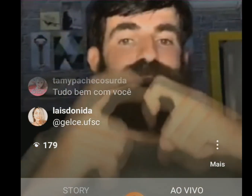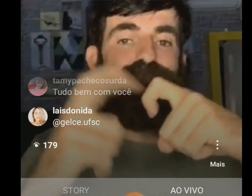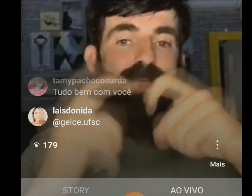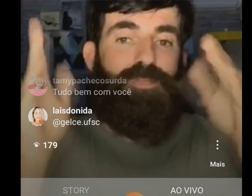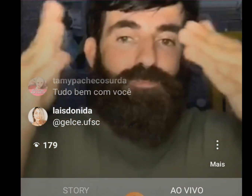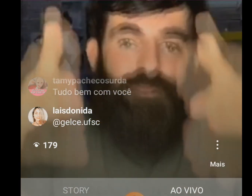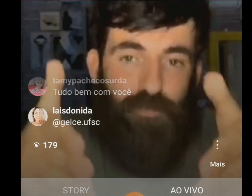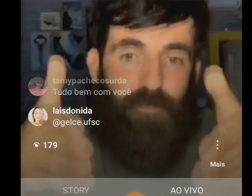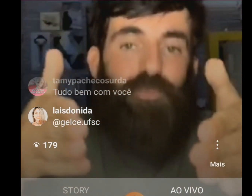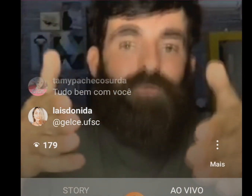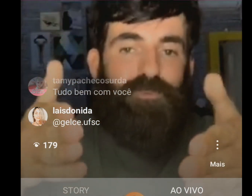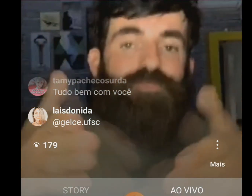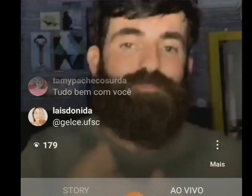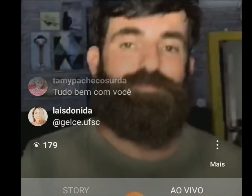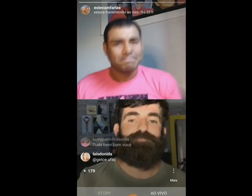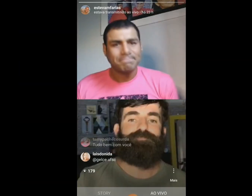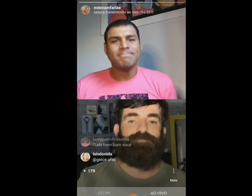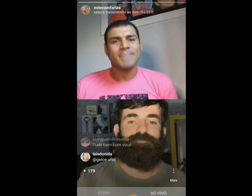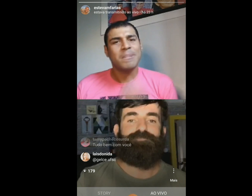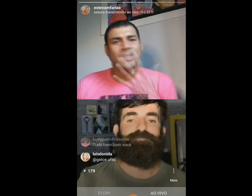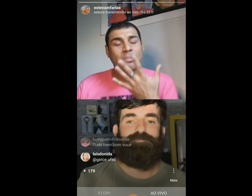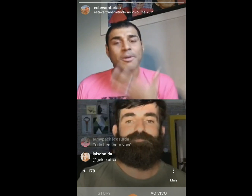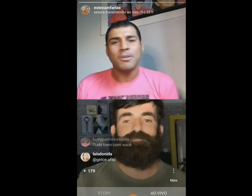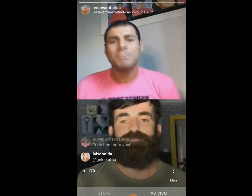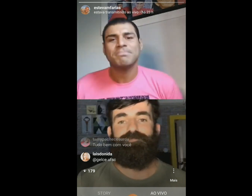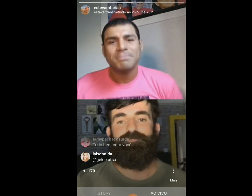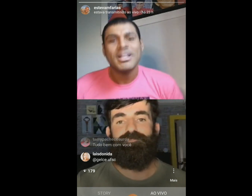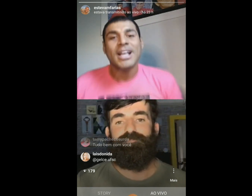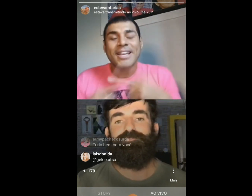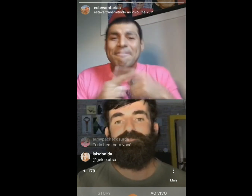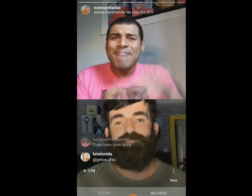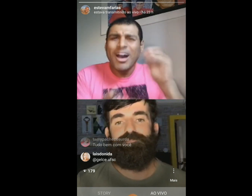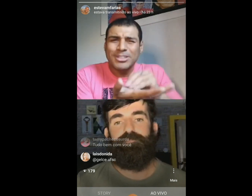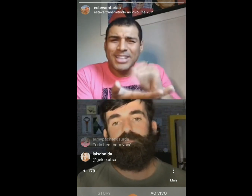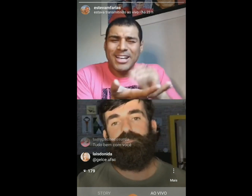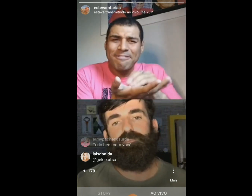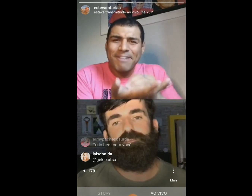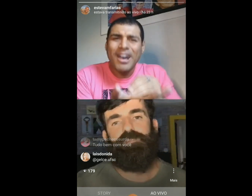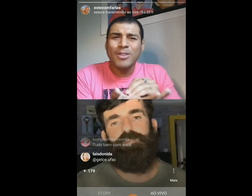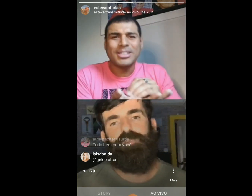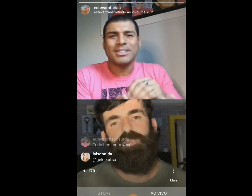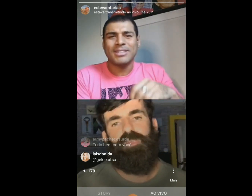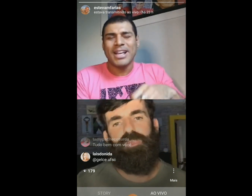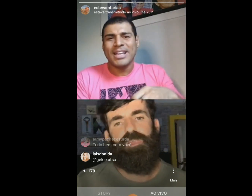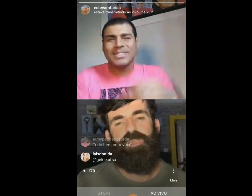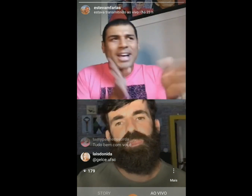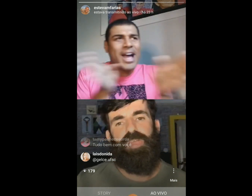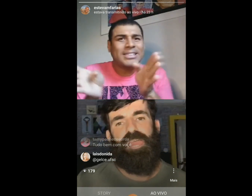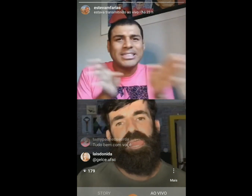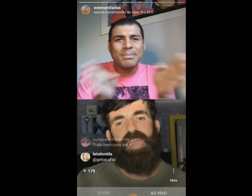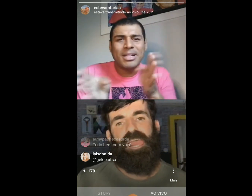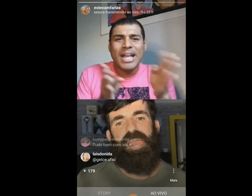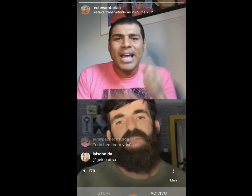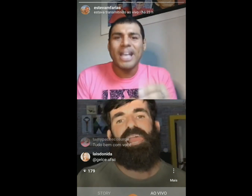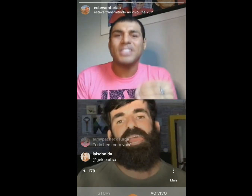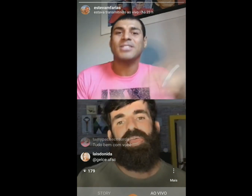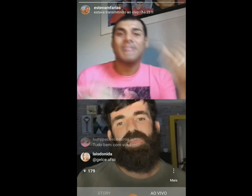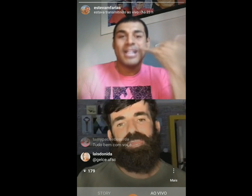palestras, com foco nos médicos. Muito bom. E falta, né? Falta essa acessibilidade,